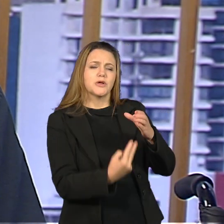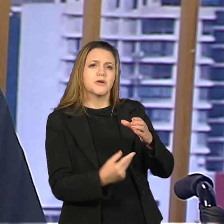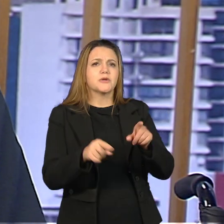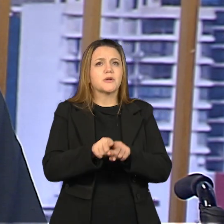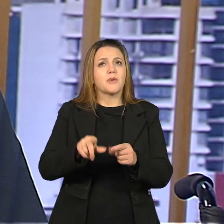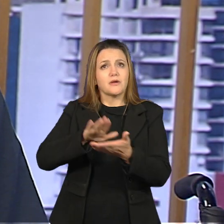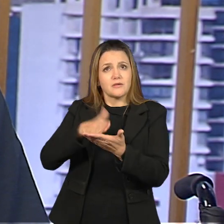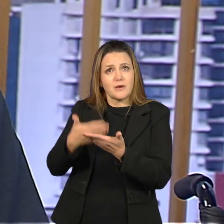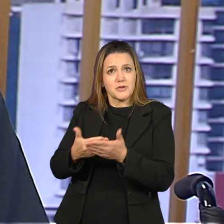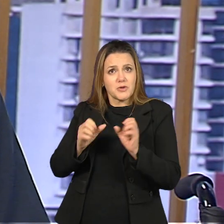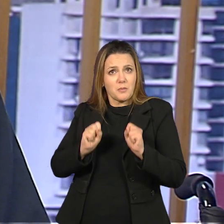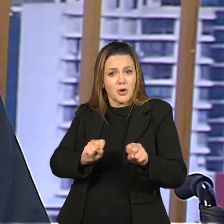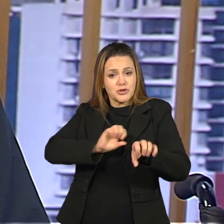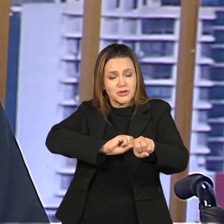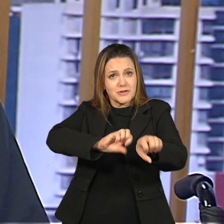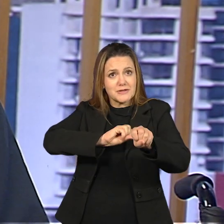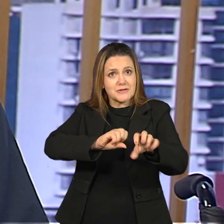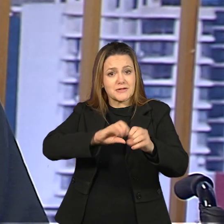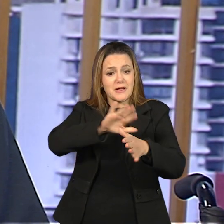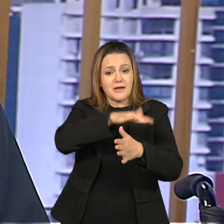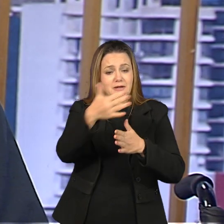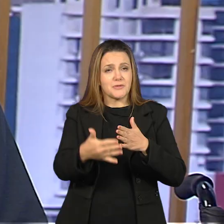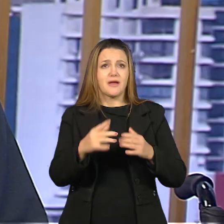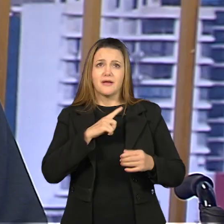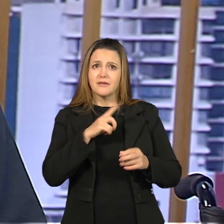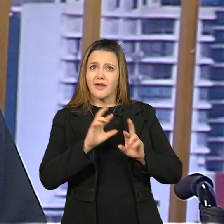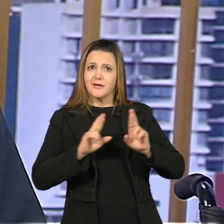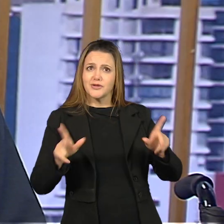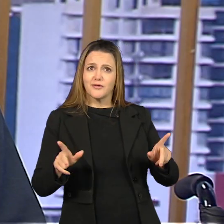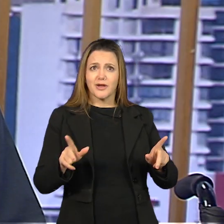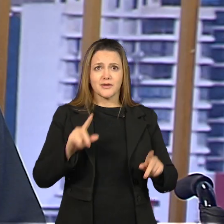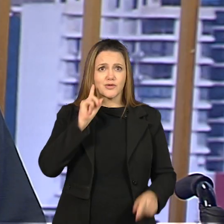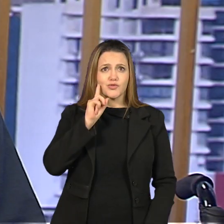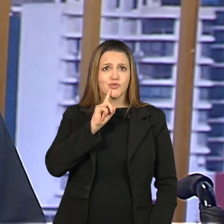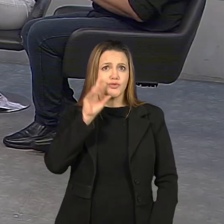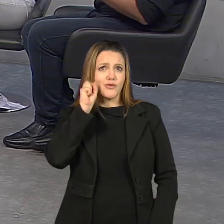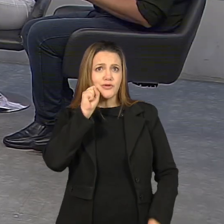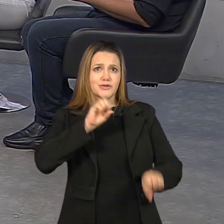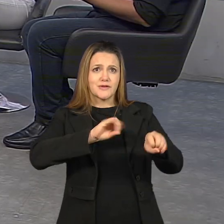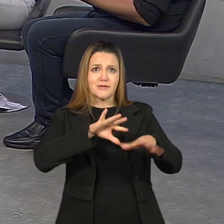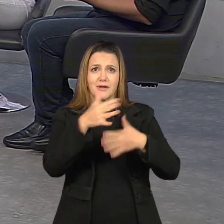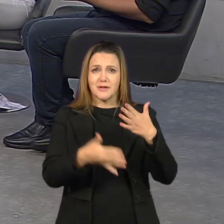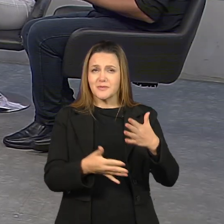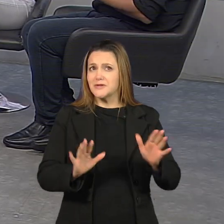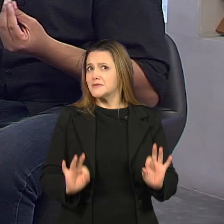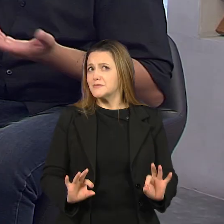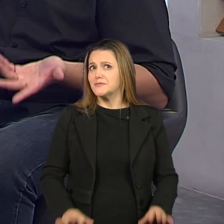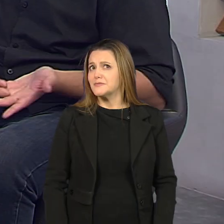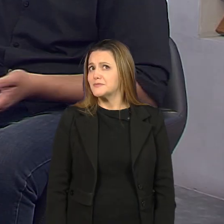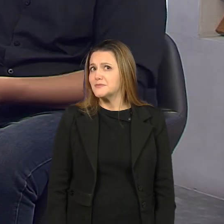como intérpretes, eles podem ensinar Libras e tem diferença entre um e outro?